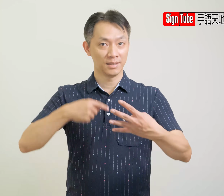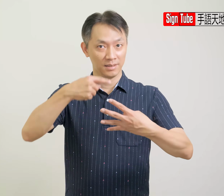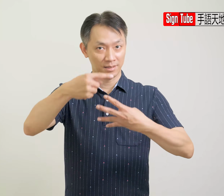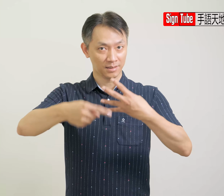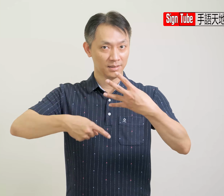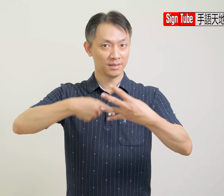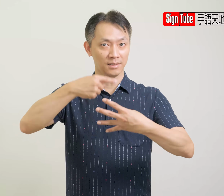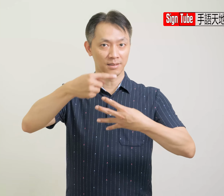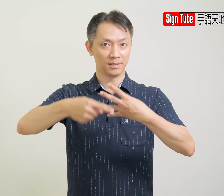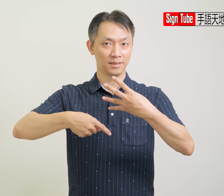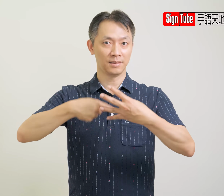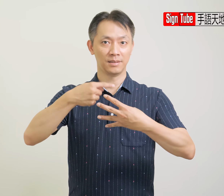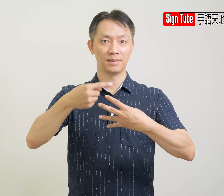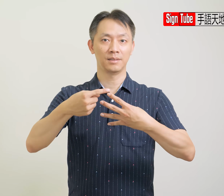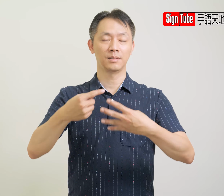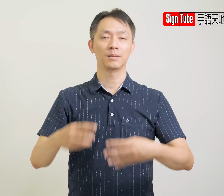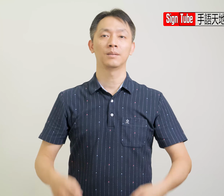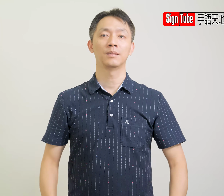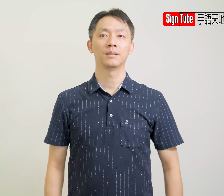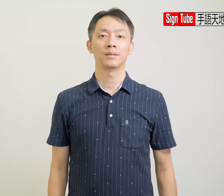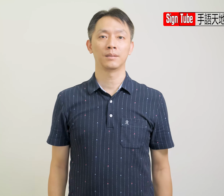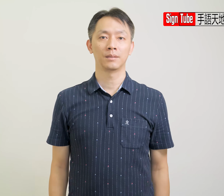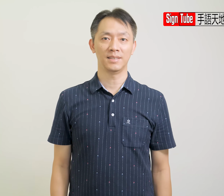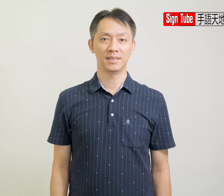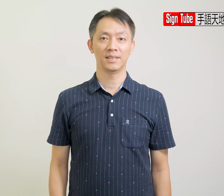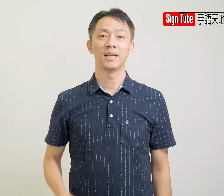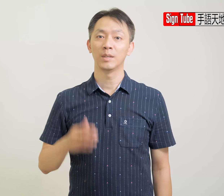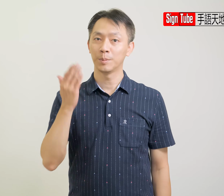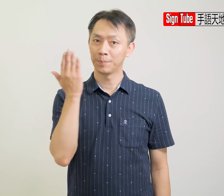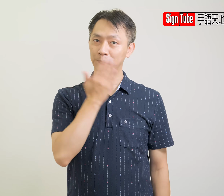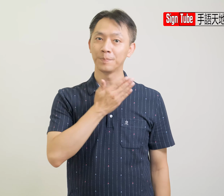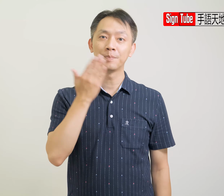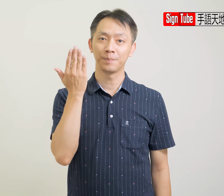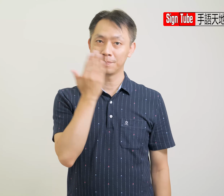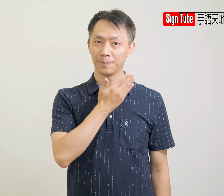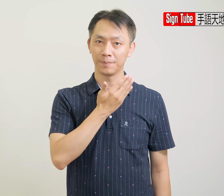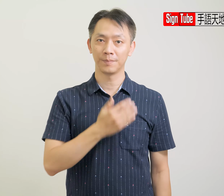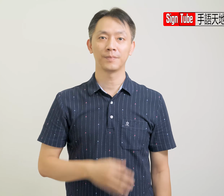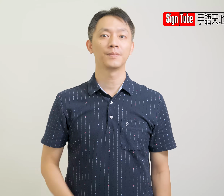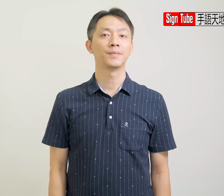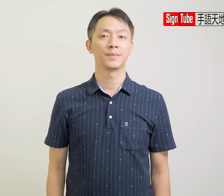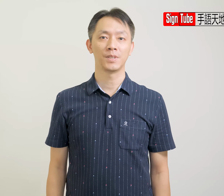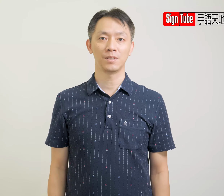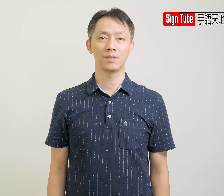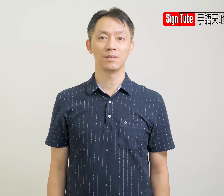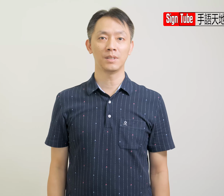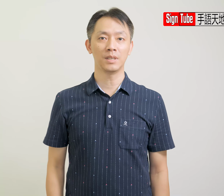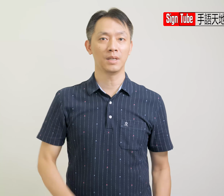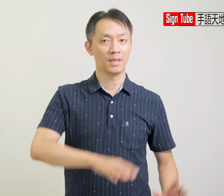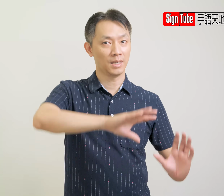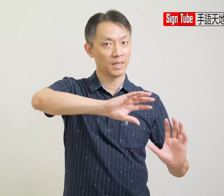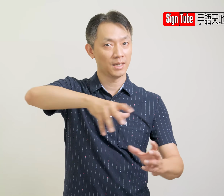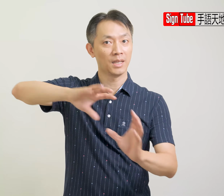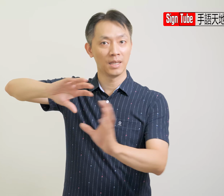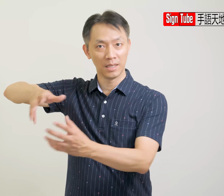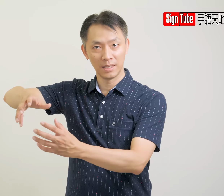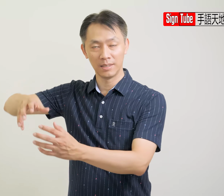你，感谢有你，世界更美丽。我要谢谢你，因为有